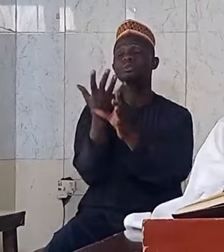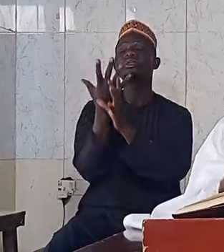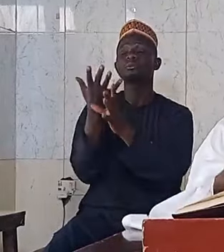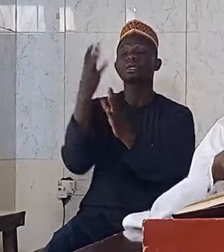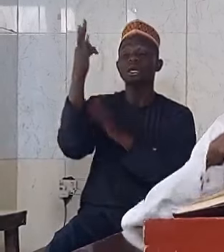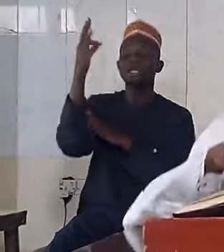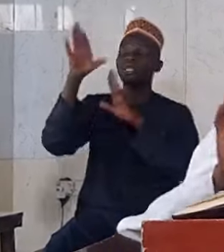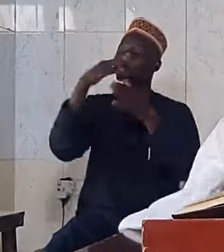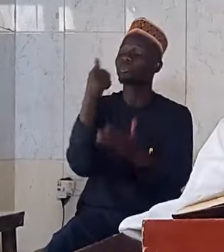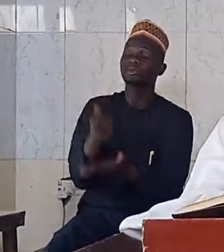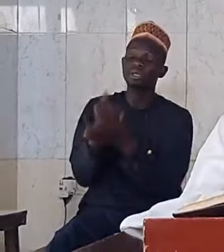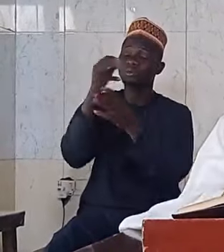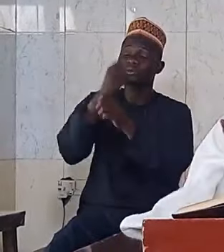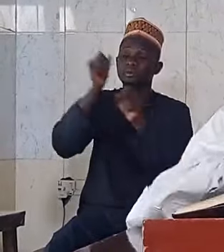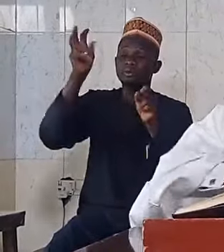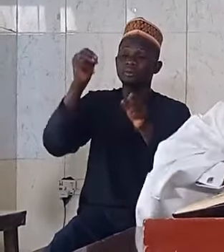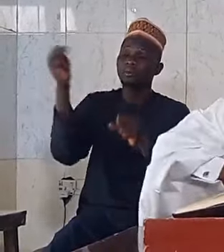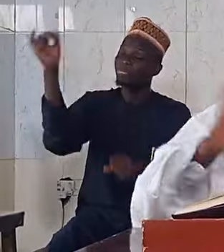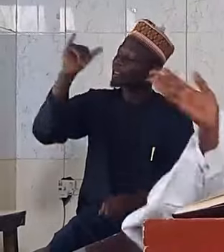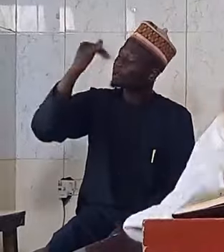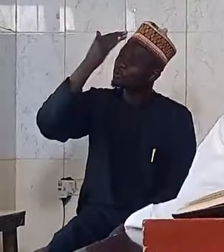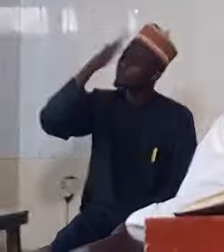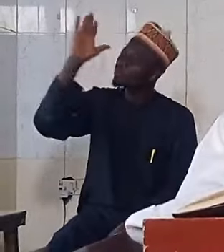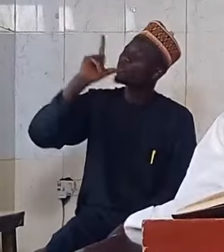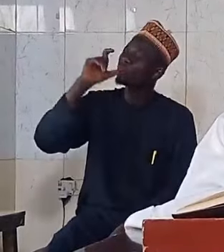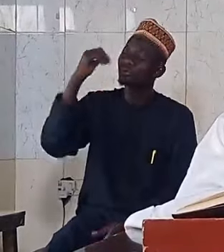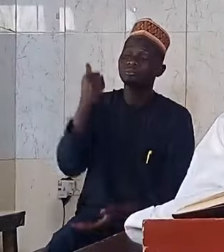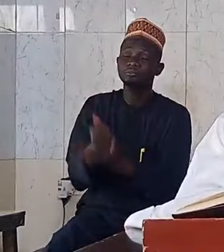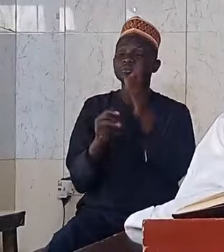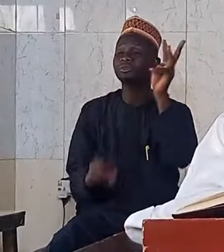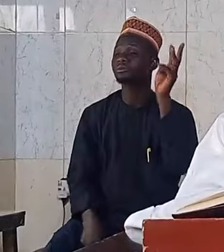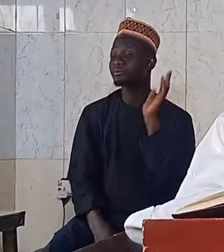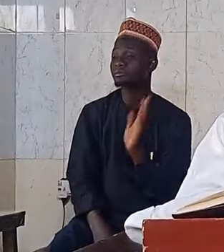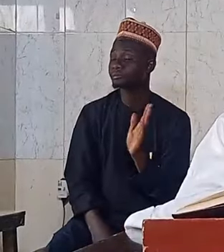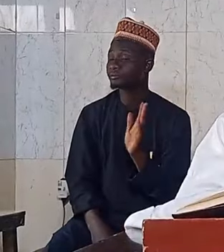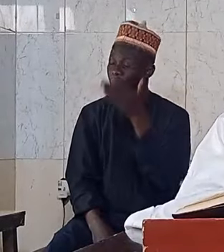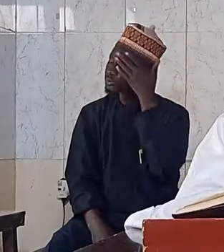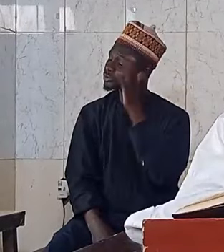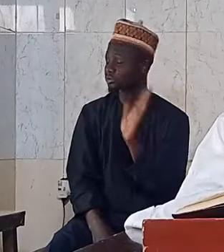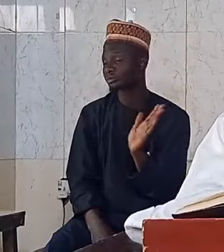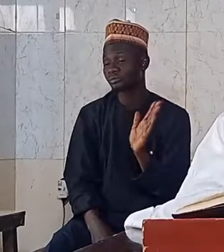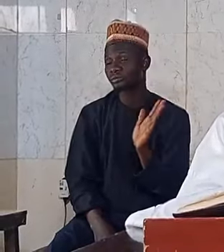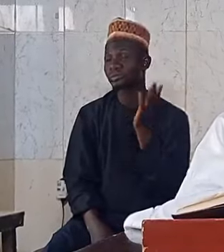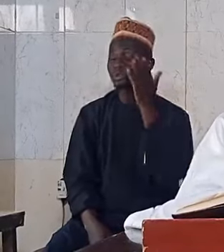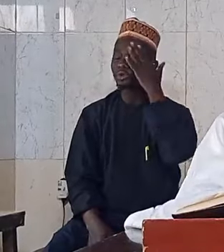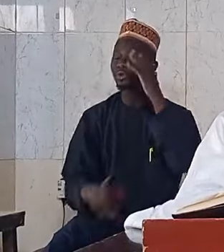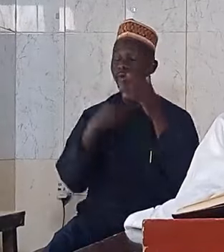ya ba su mai taimakon su fa ba su san ma mai taimakon ba ko